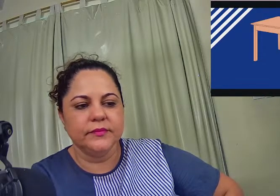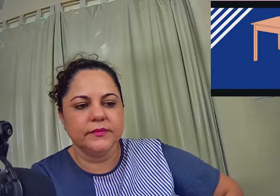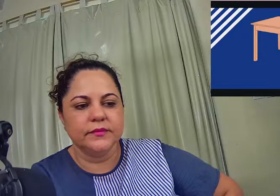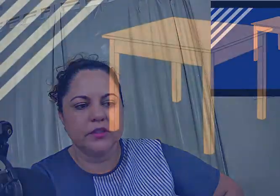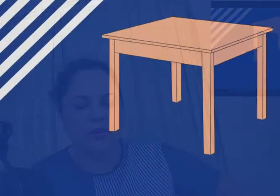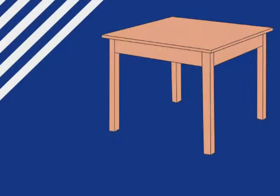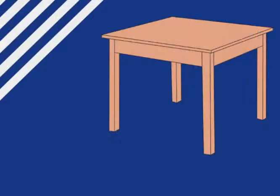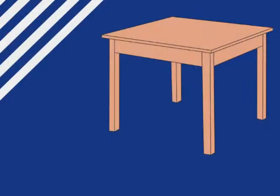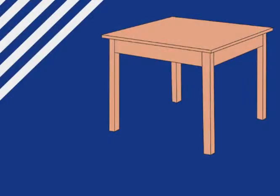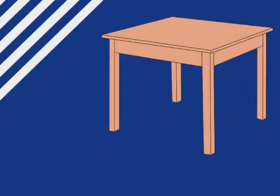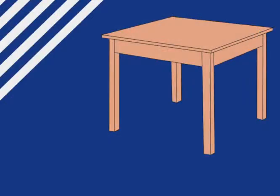Coloca.